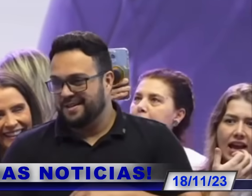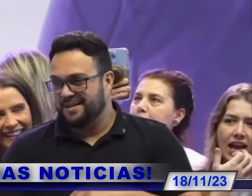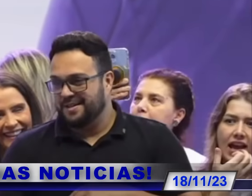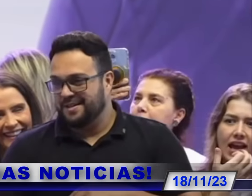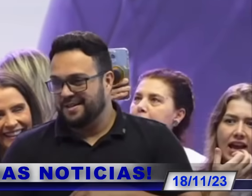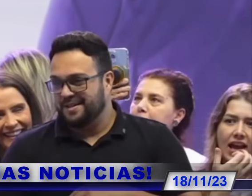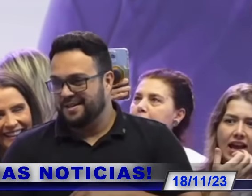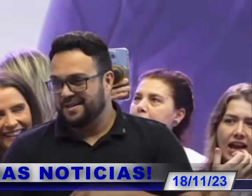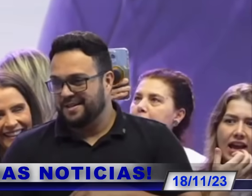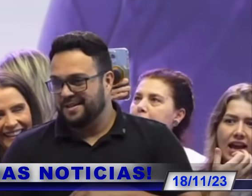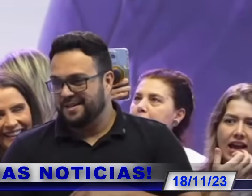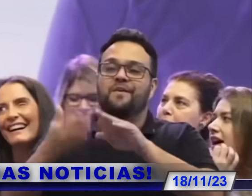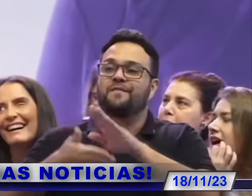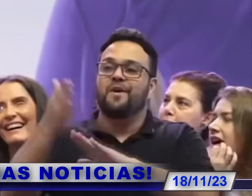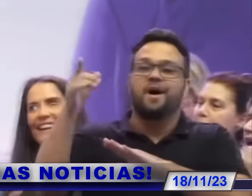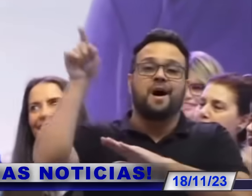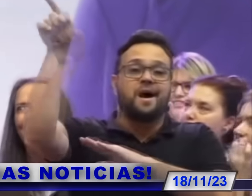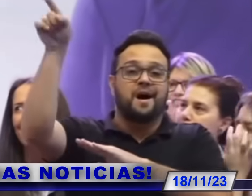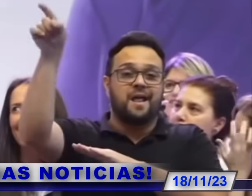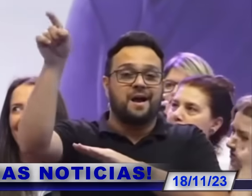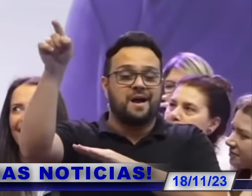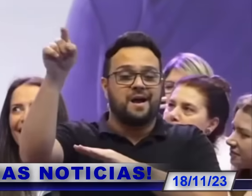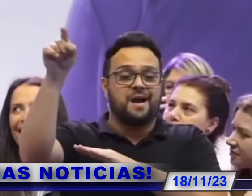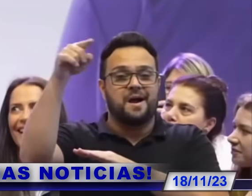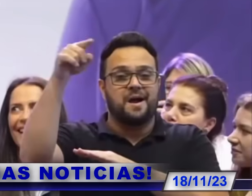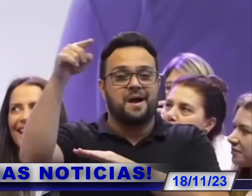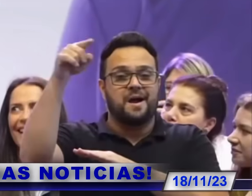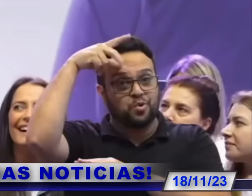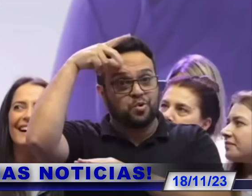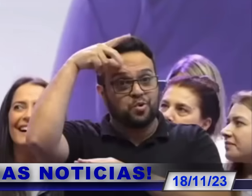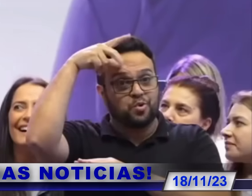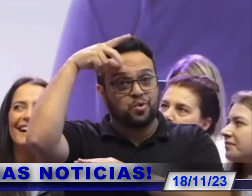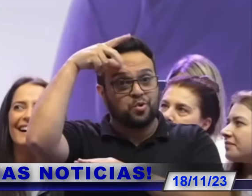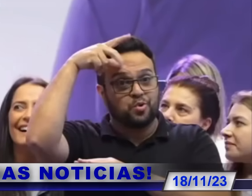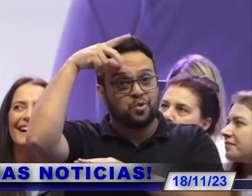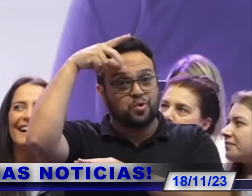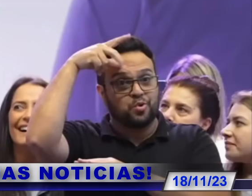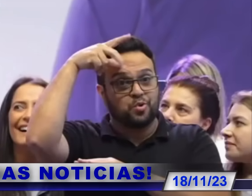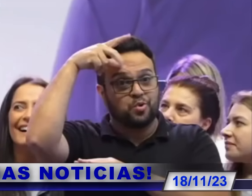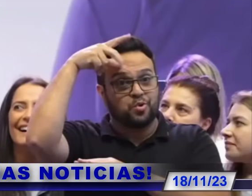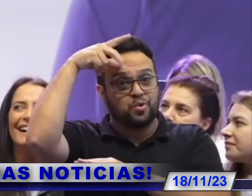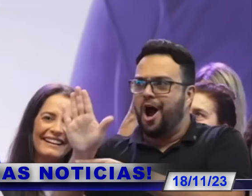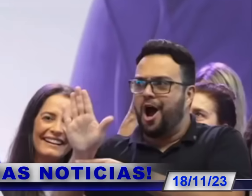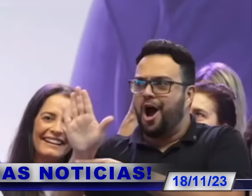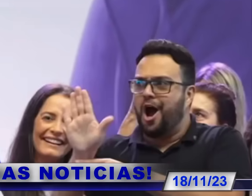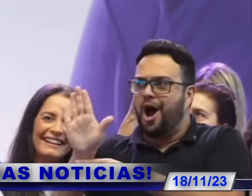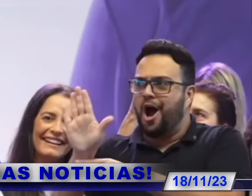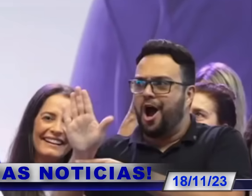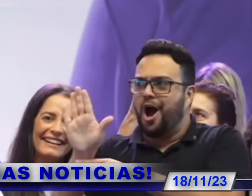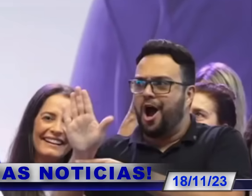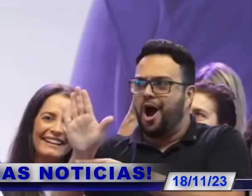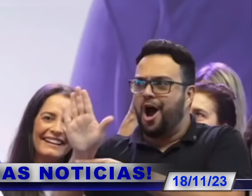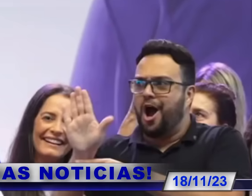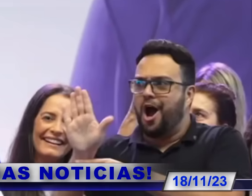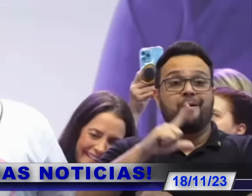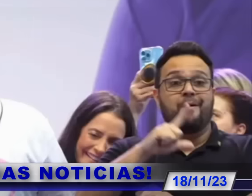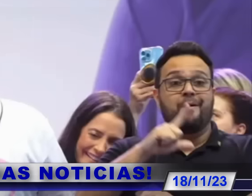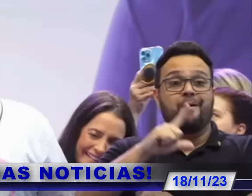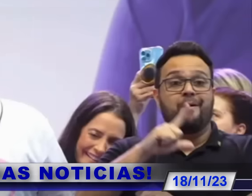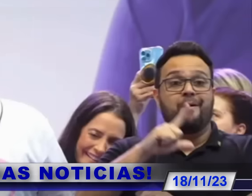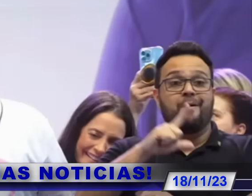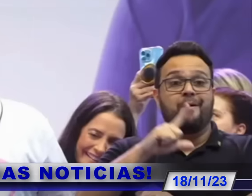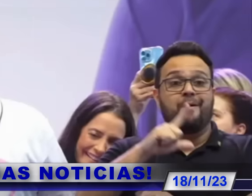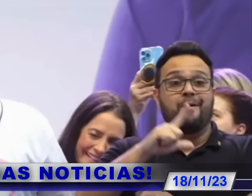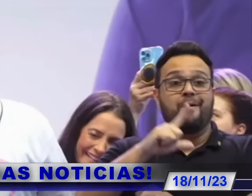que teve lá em Mato Grosso uma pessoa que ajudou muito na campanha, que é a dona Michele. E temos